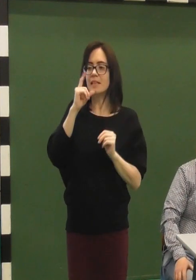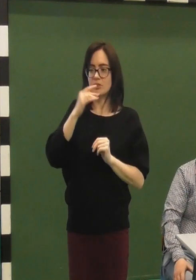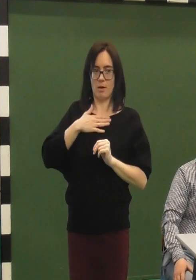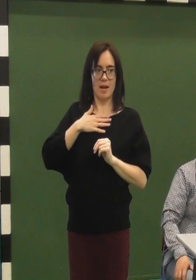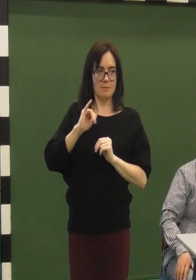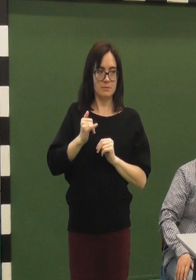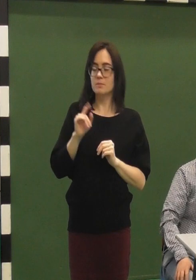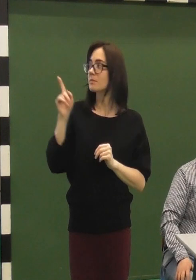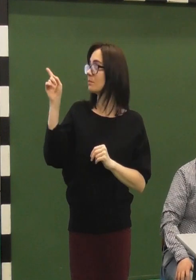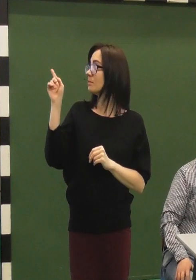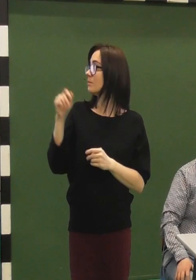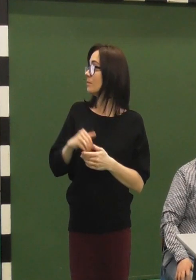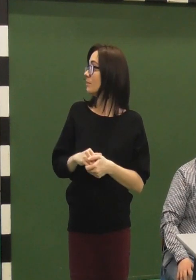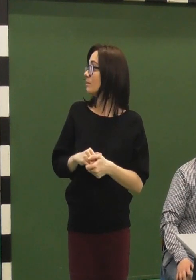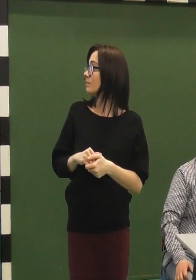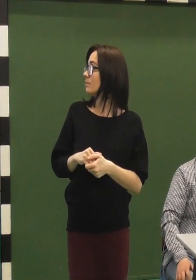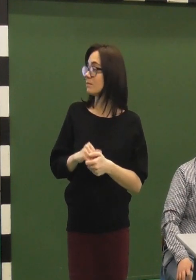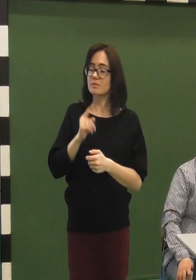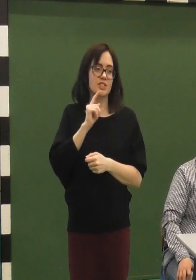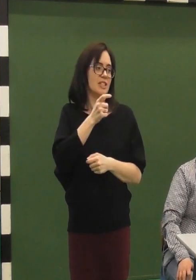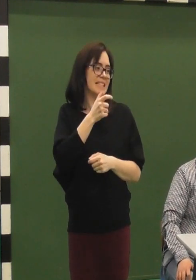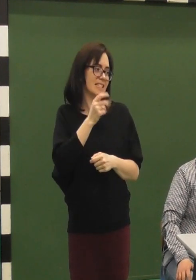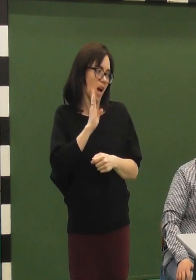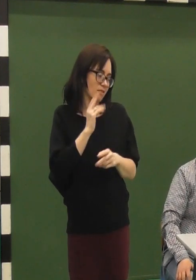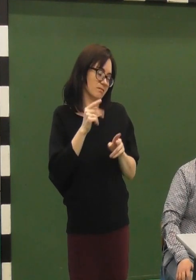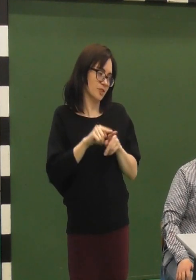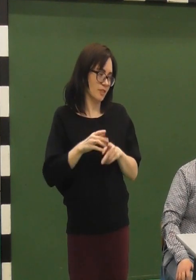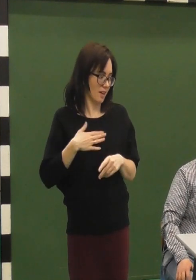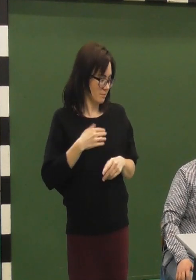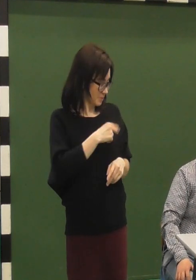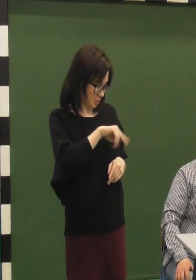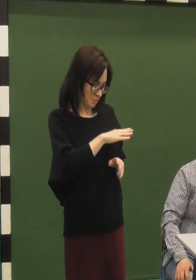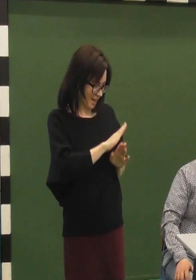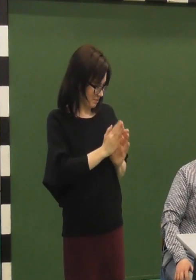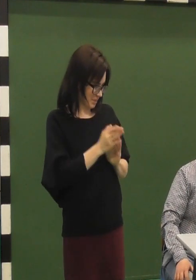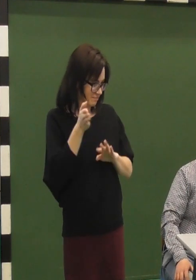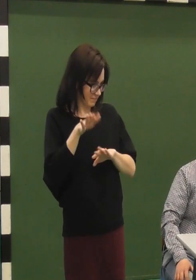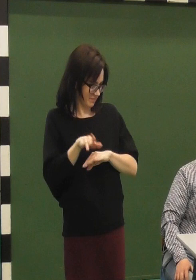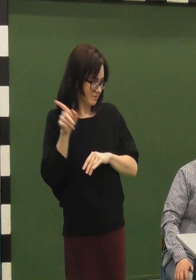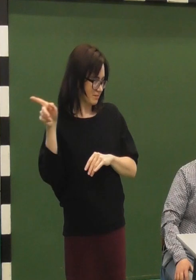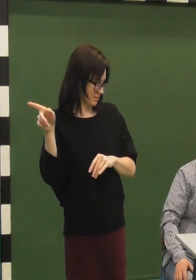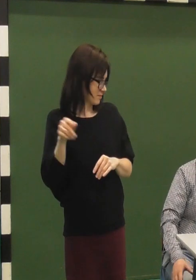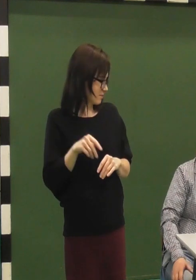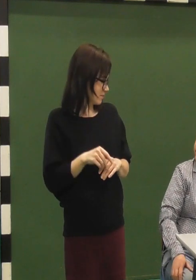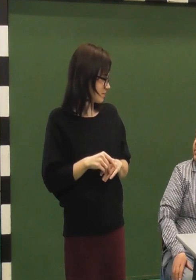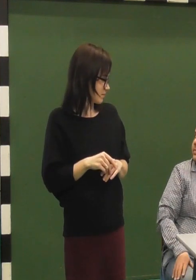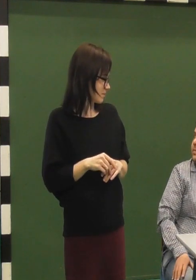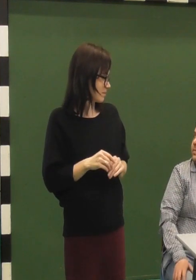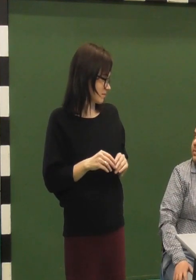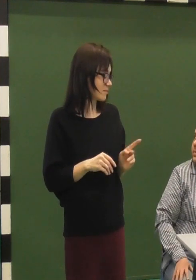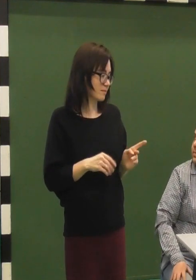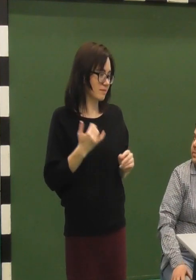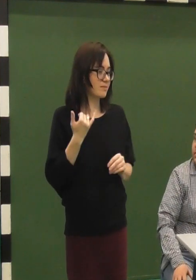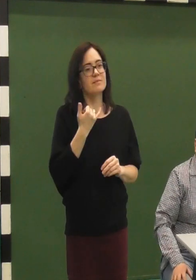édesapám, és a, itt a testvére maradt élet. És a többiek mind oda maradtak, akik fényképpen vannak. Mind